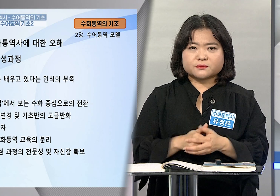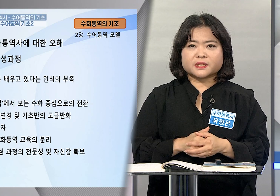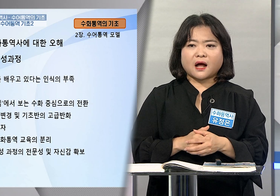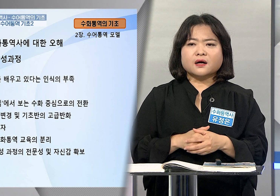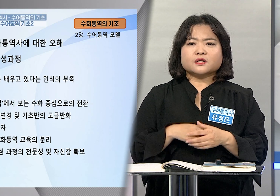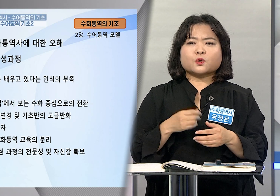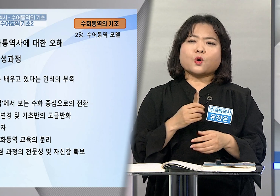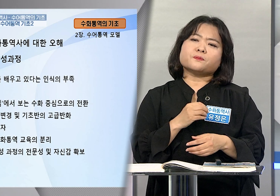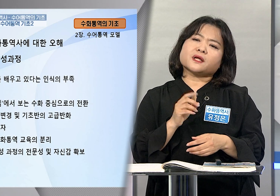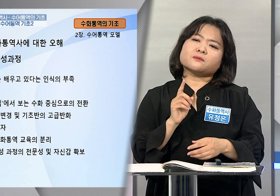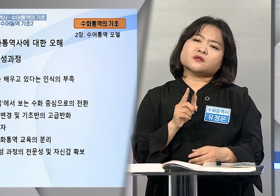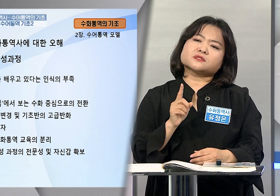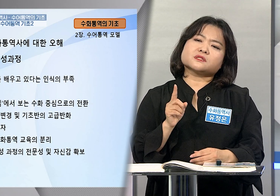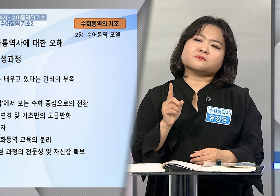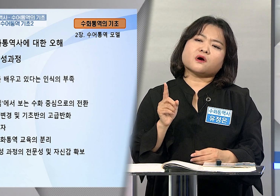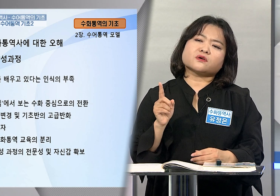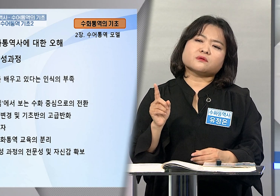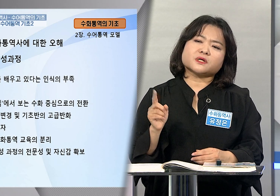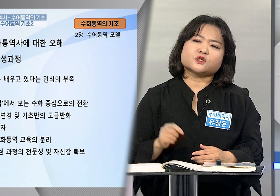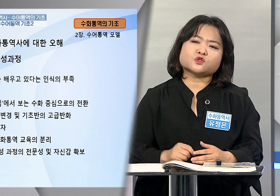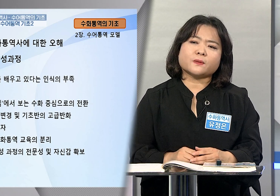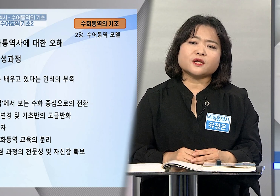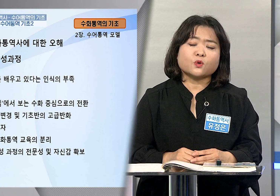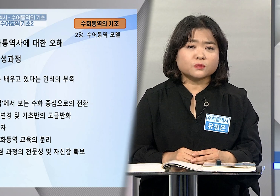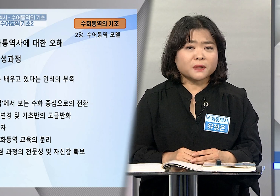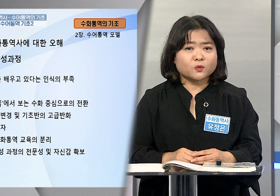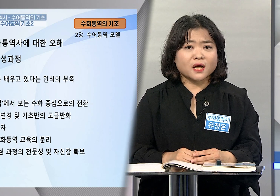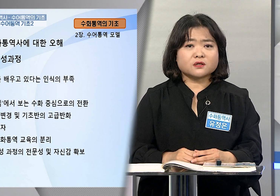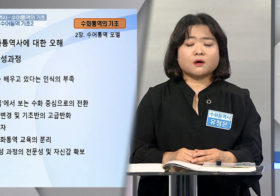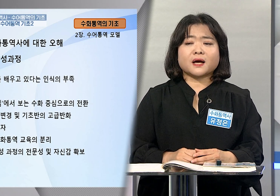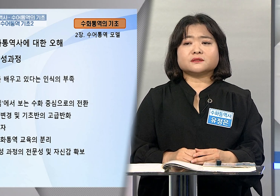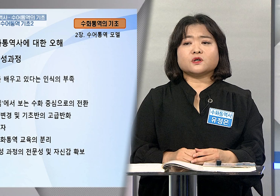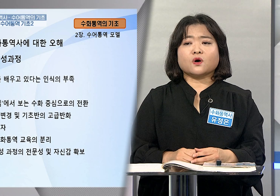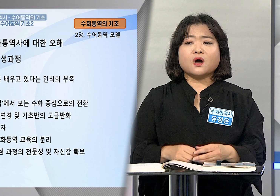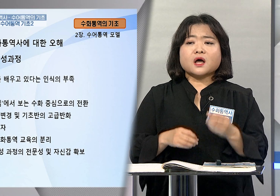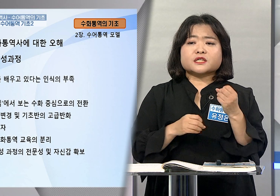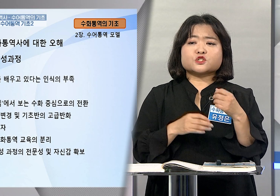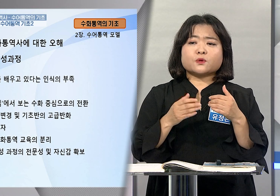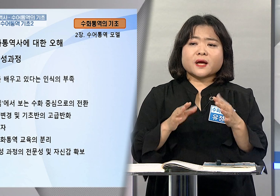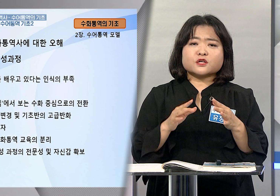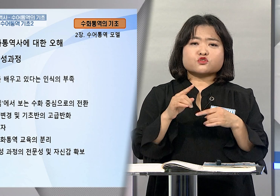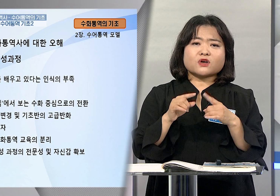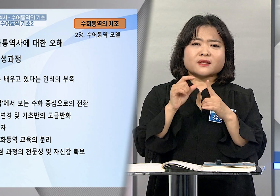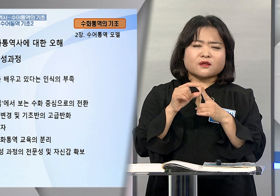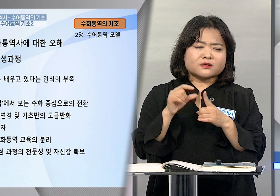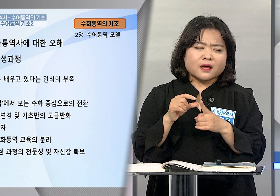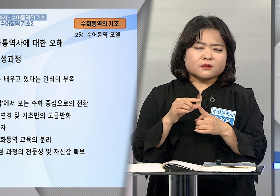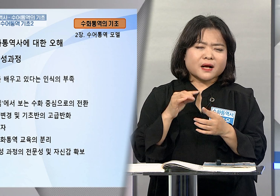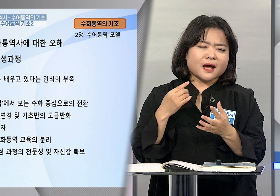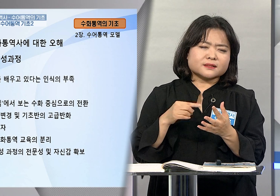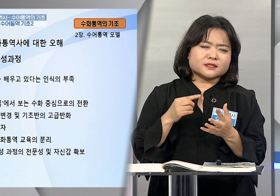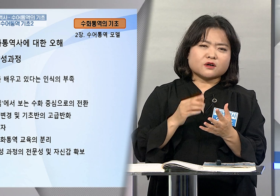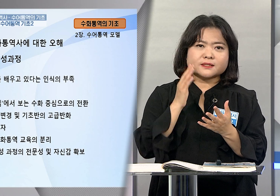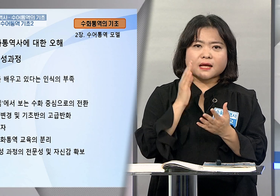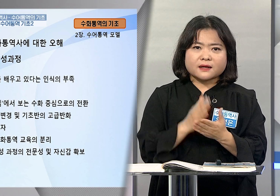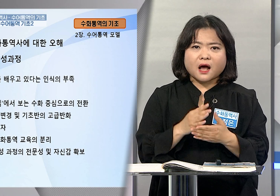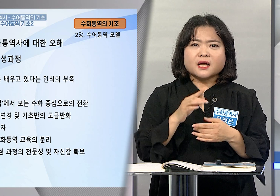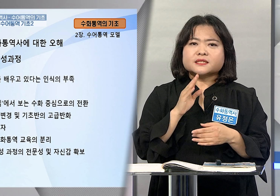있습니다. 그리고 고급반의 명칭 변경 및 기초반의 고급반화. 저 말은요. 기초반에서 수화 단어만 가르칠 것이 아니라